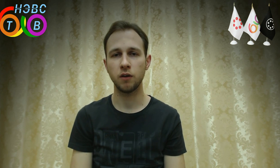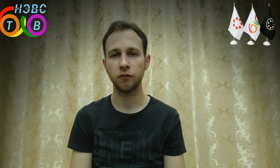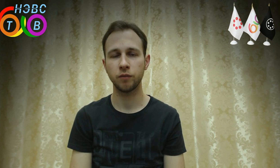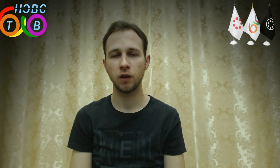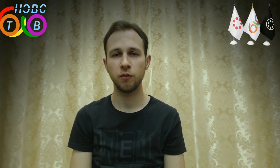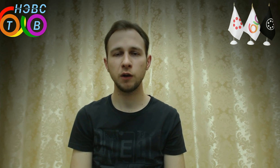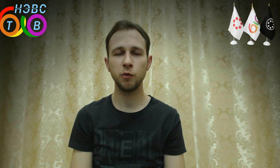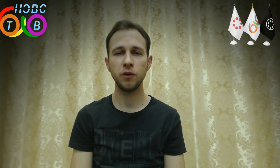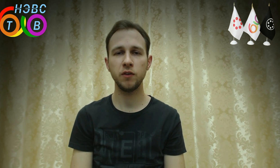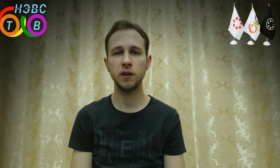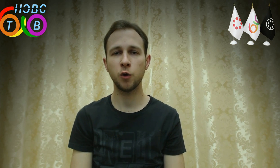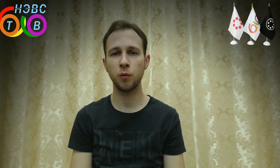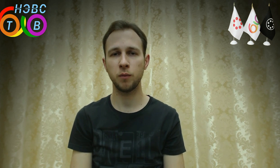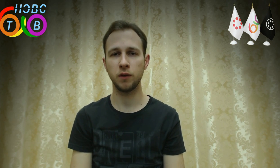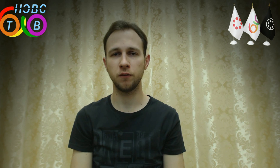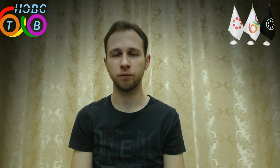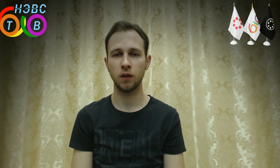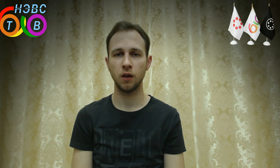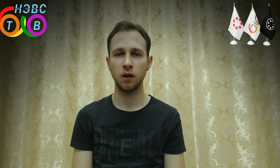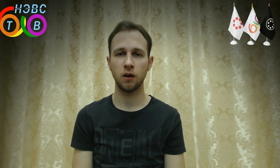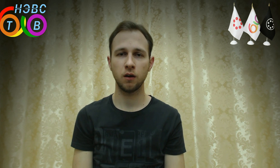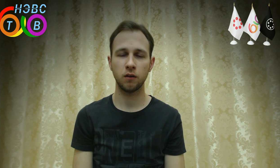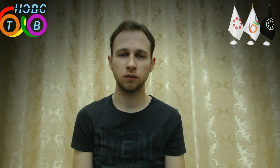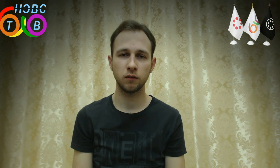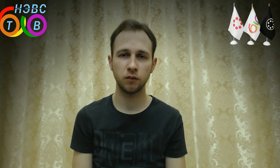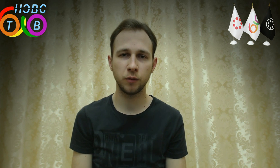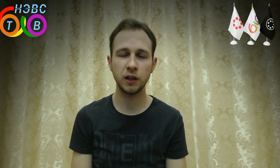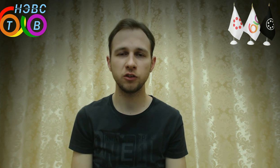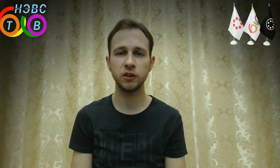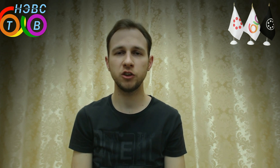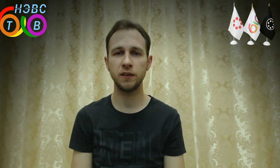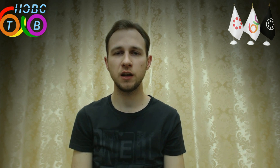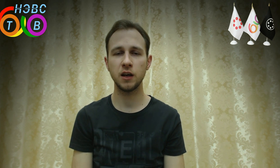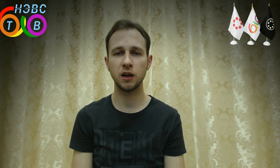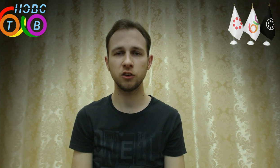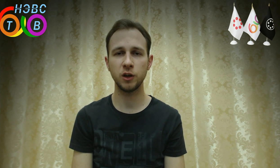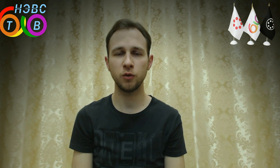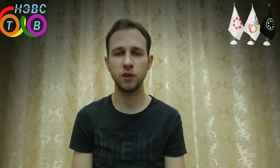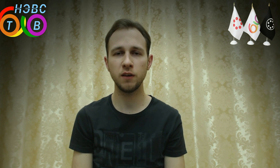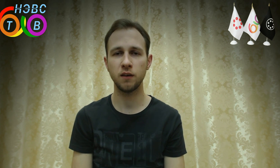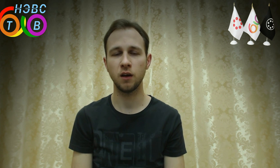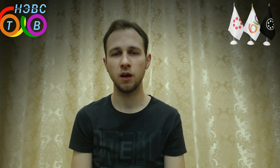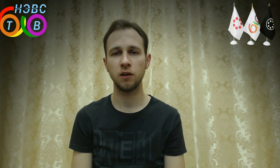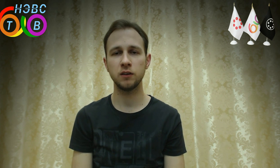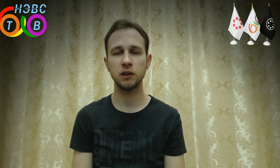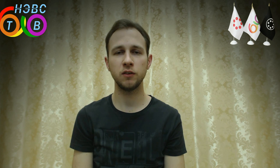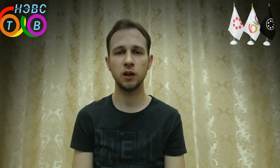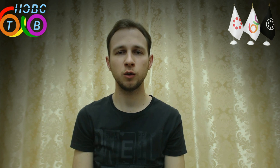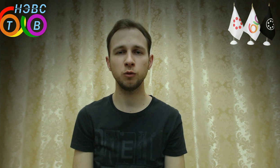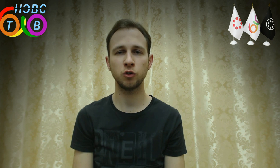Всеслав, могли бы пояснить такой момент? В передаче «Зачатие или как рождаются дети» вы рассказывали о том,